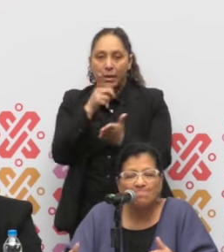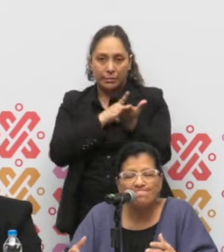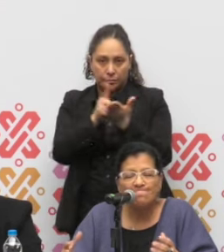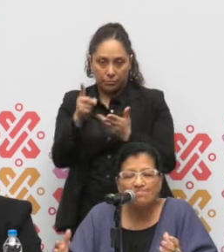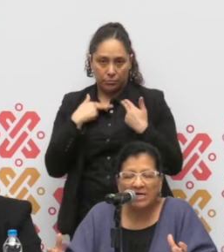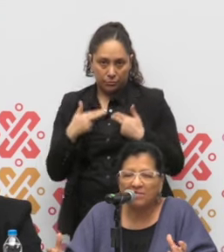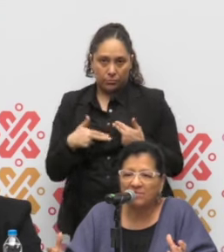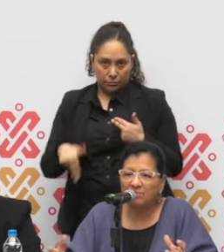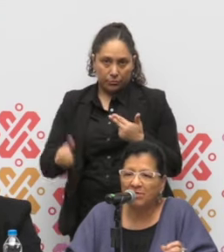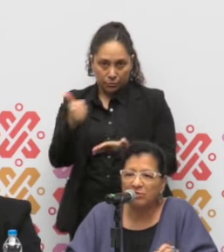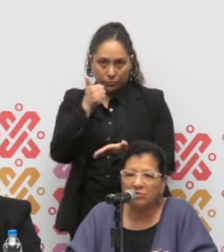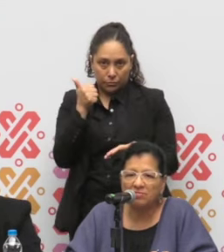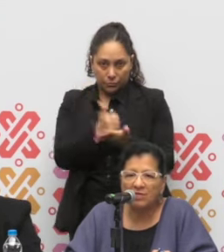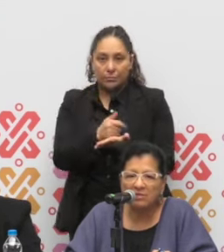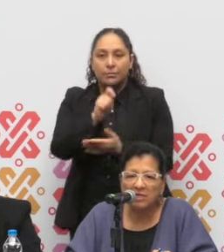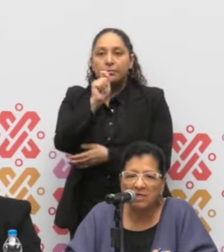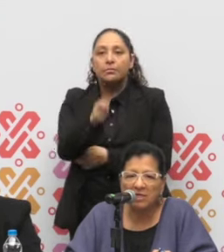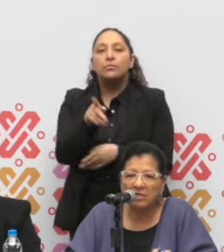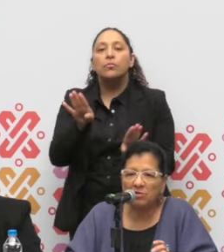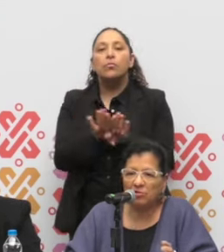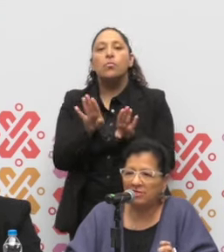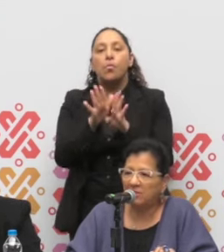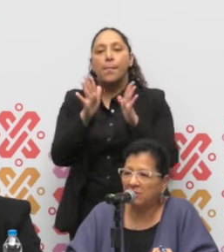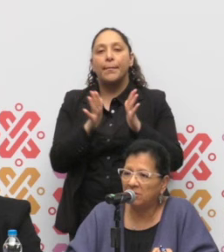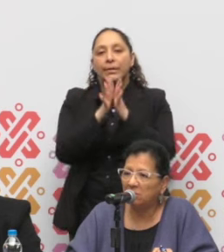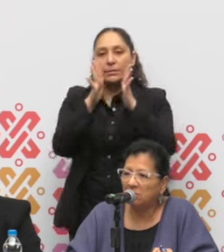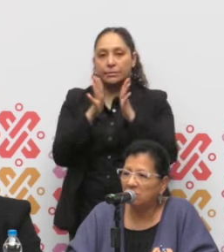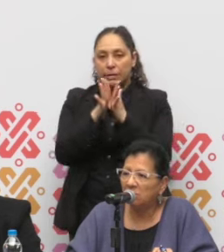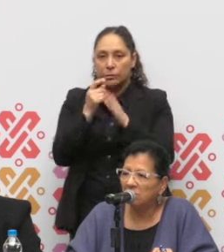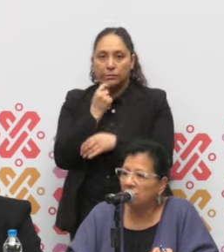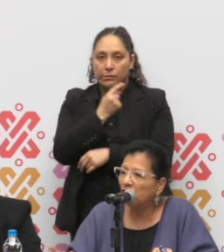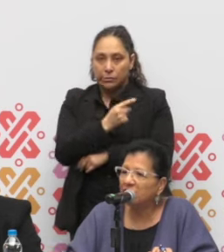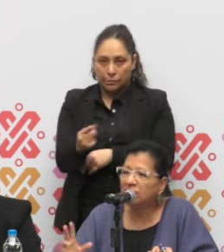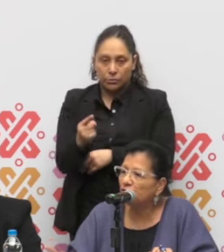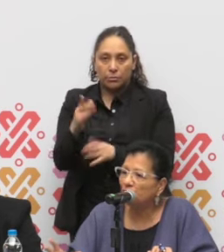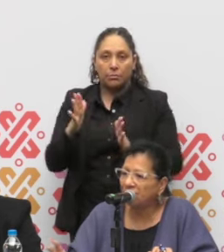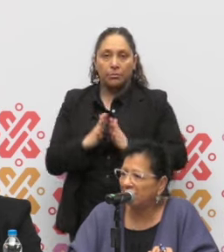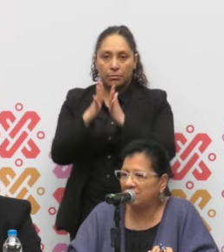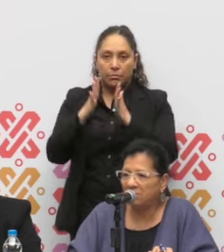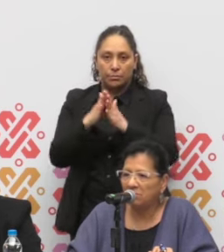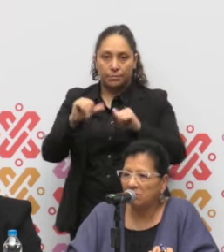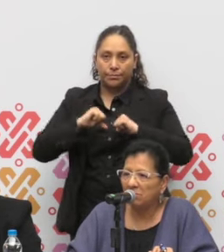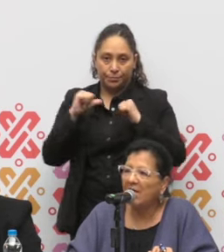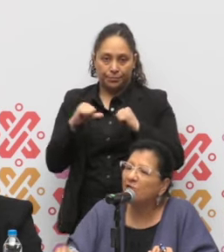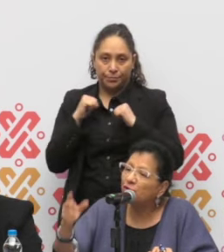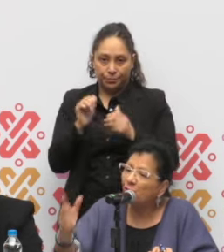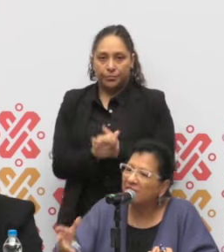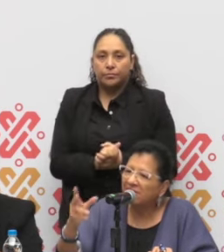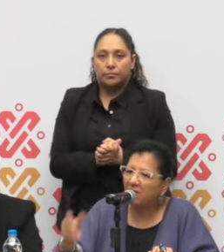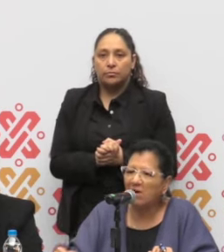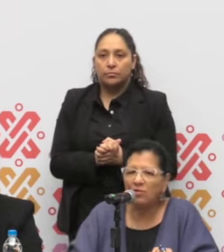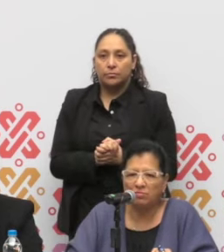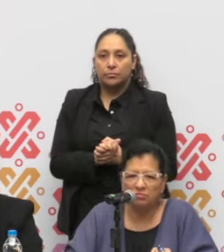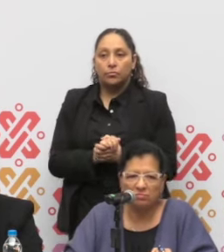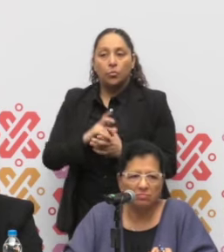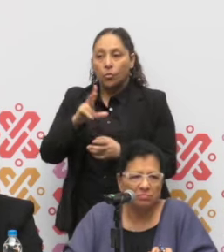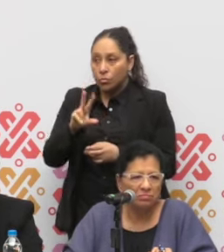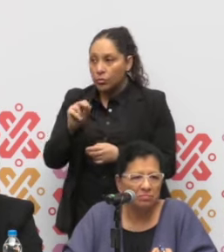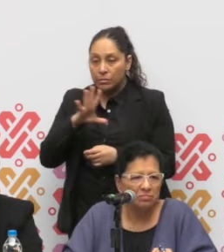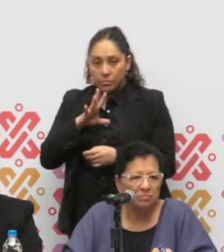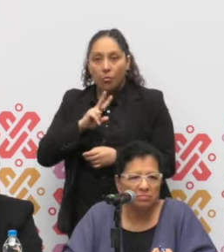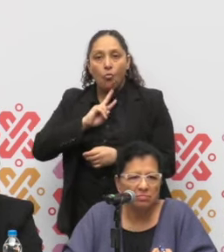es participación infantil y adolescente. No sin sus voces, y nos cuesta trabajo.